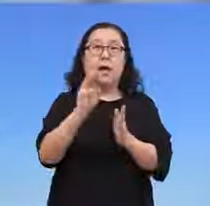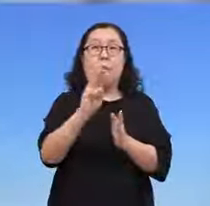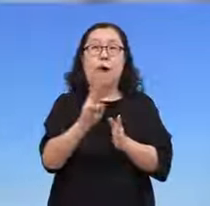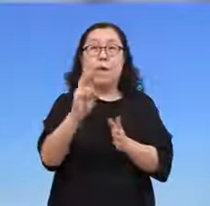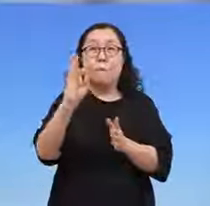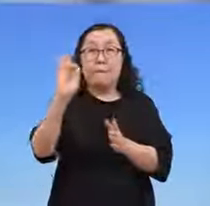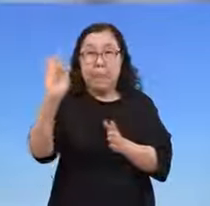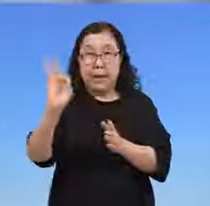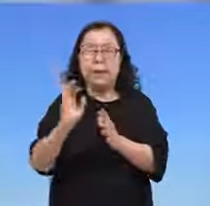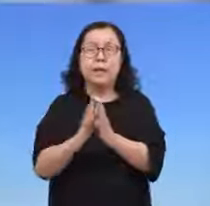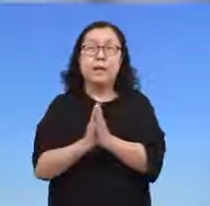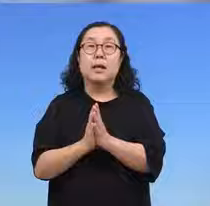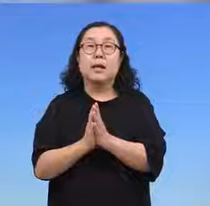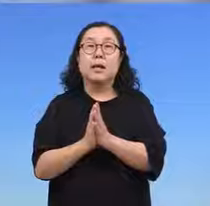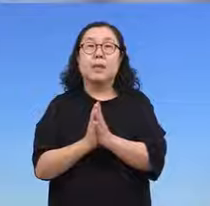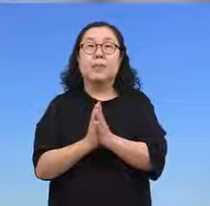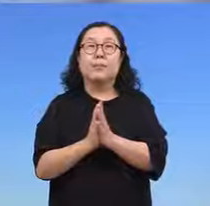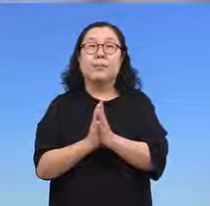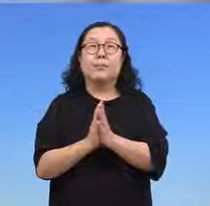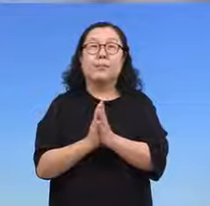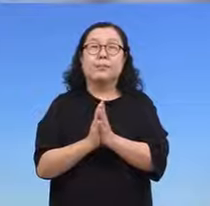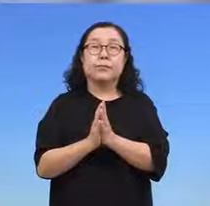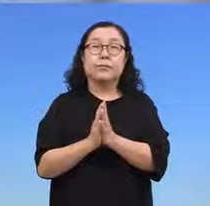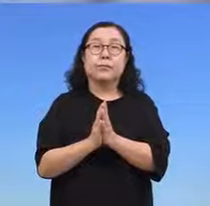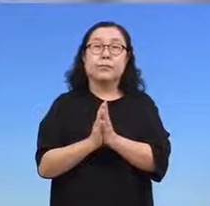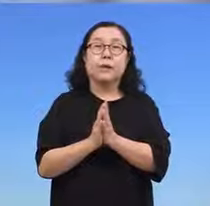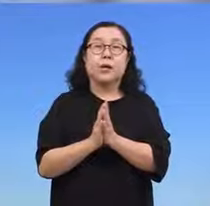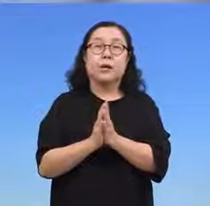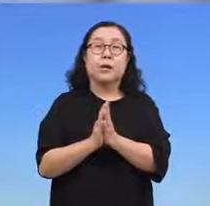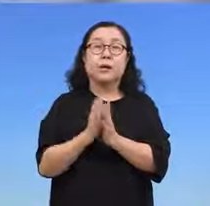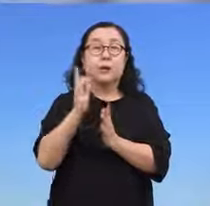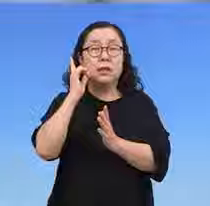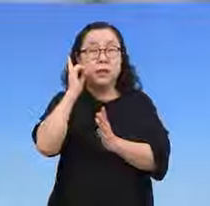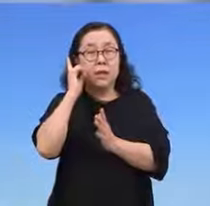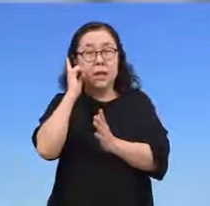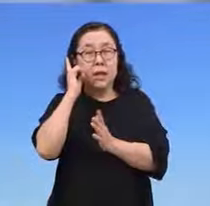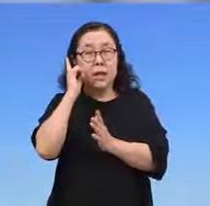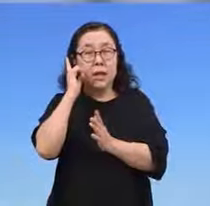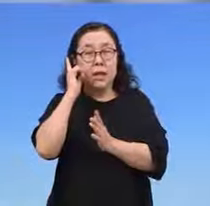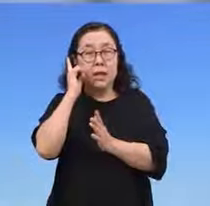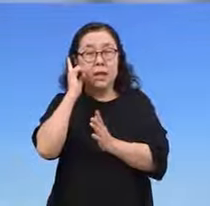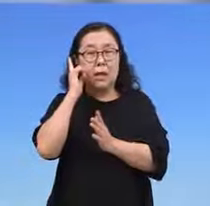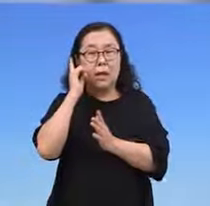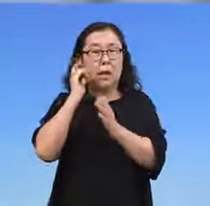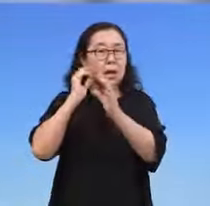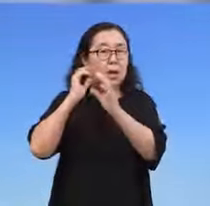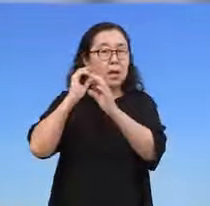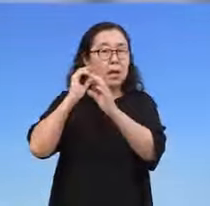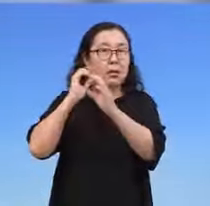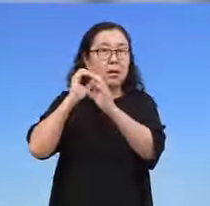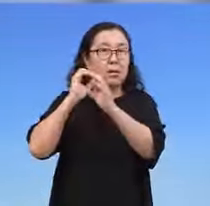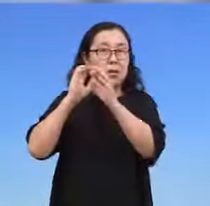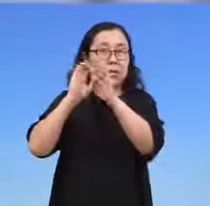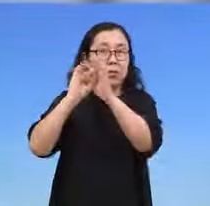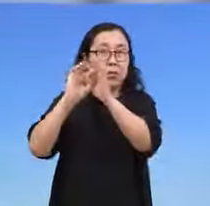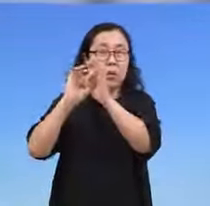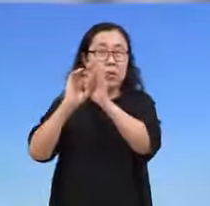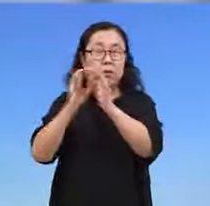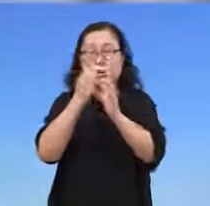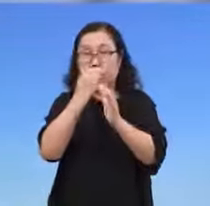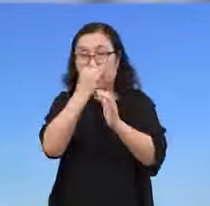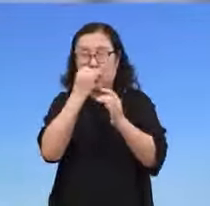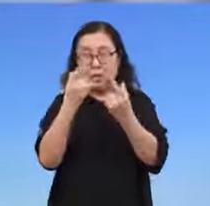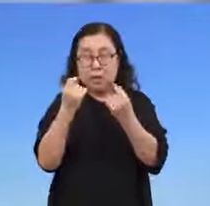그 모든 것이 기계와 그것이 소통이 되는 것처럼 항상 기도하는 게 뭘 의미합니까? 늘